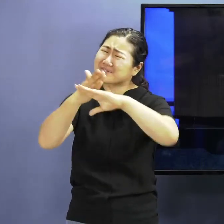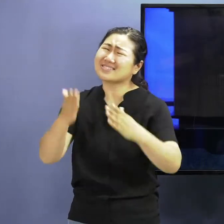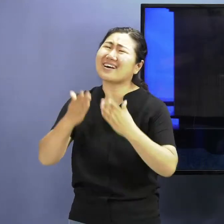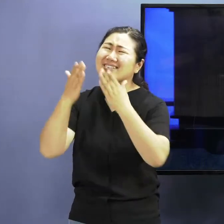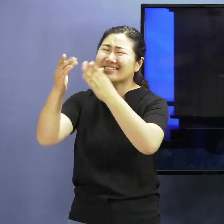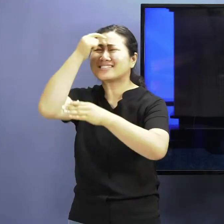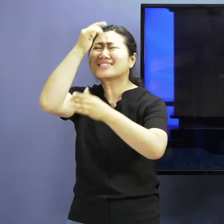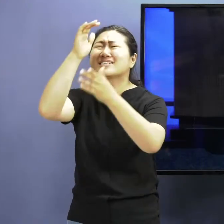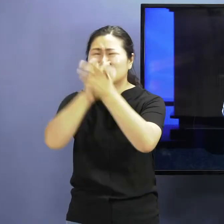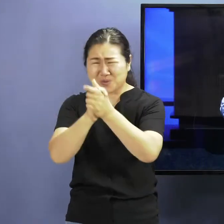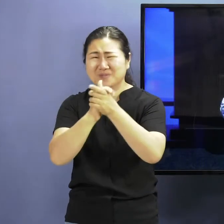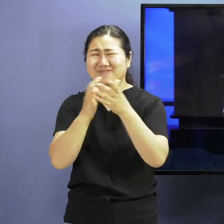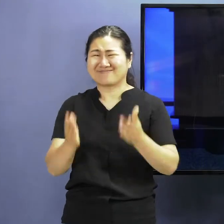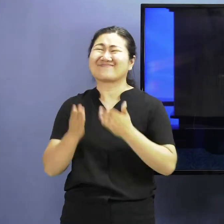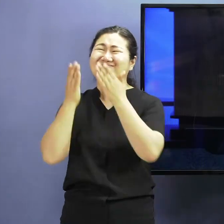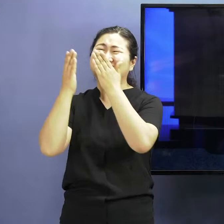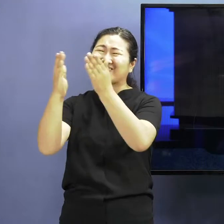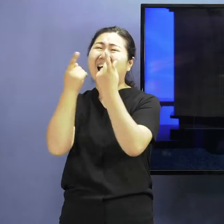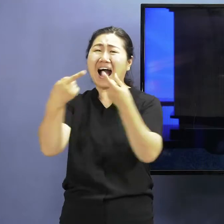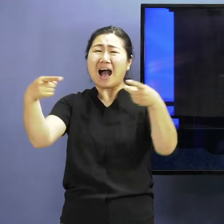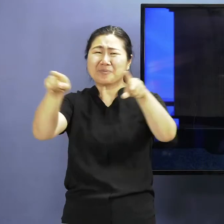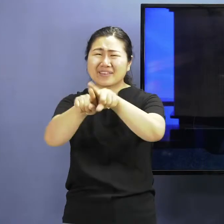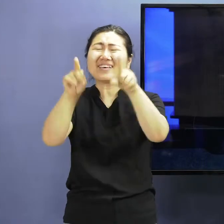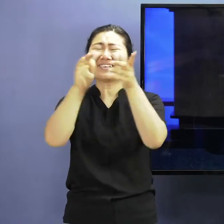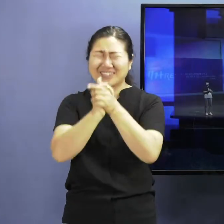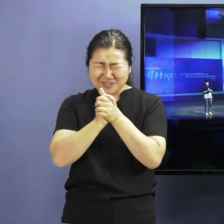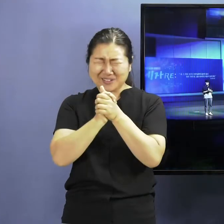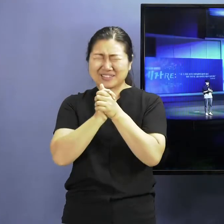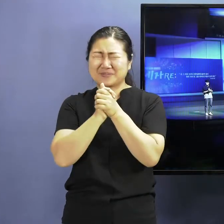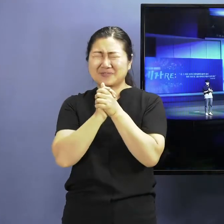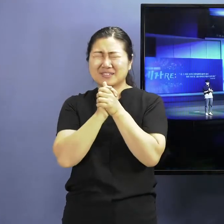좋겠습니다. 우리 시간에 함께 기도하겠습니다.